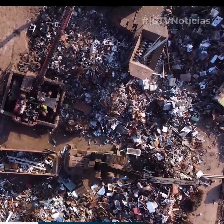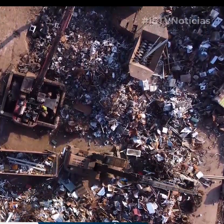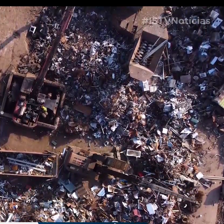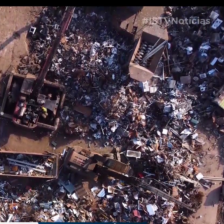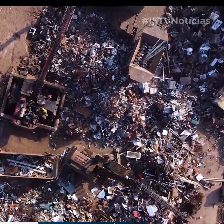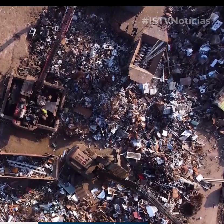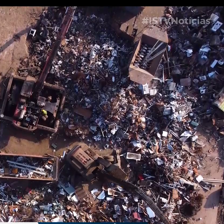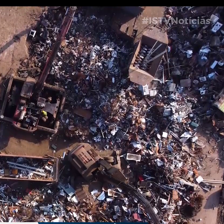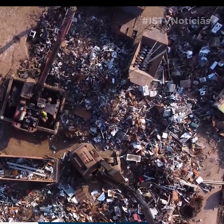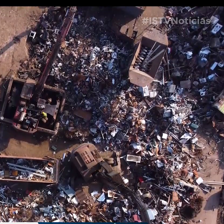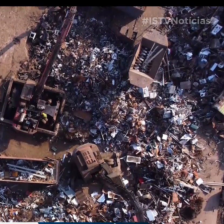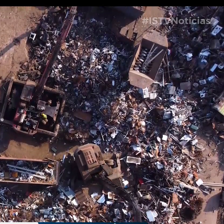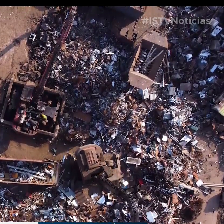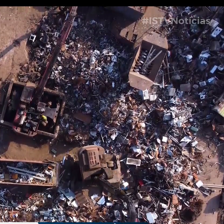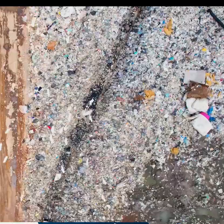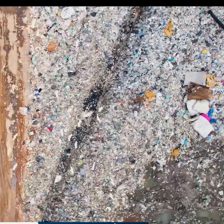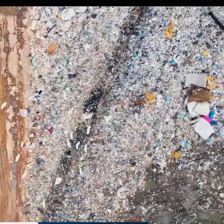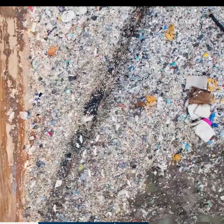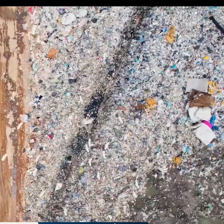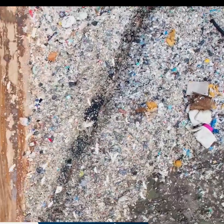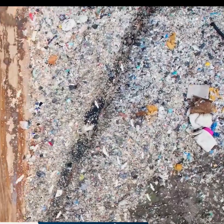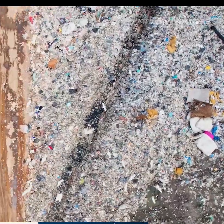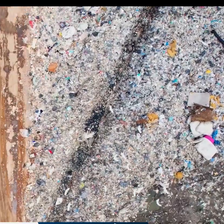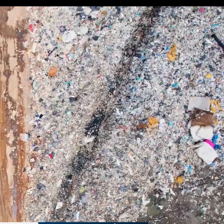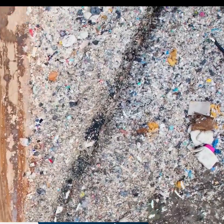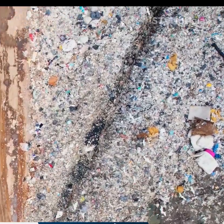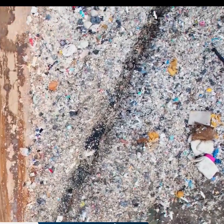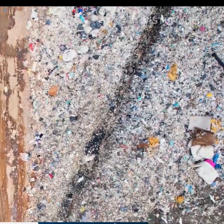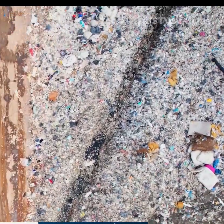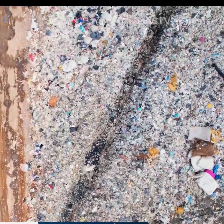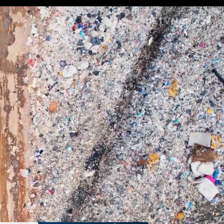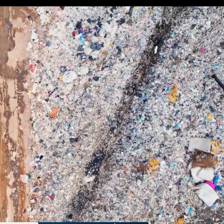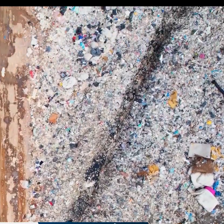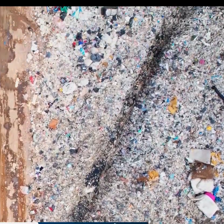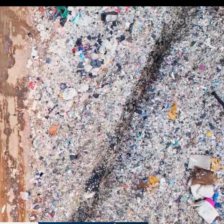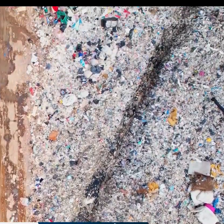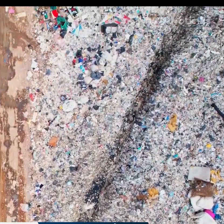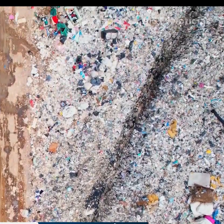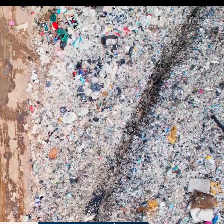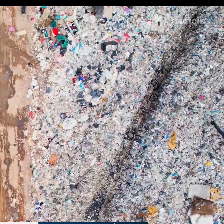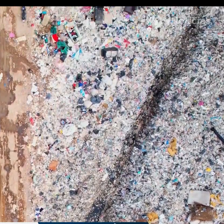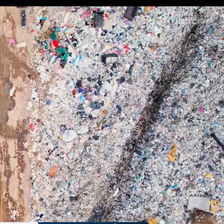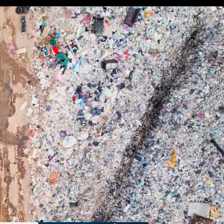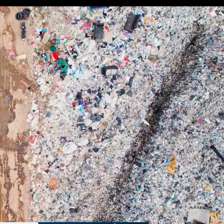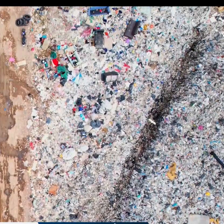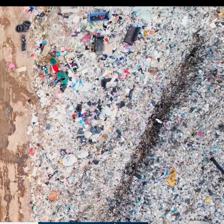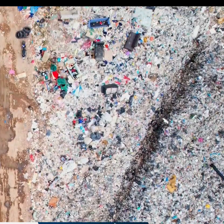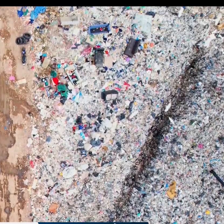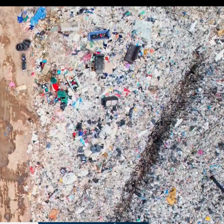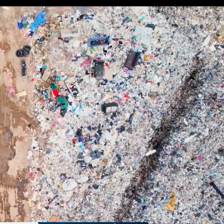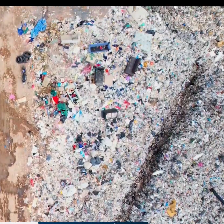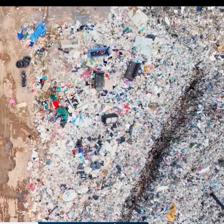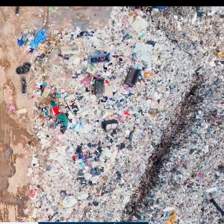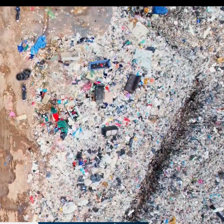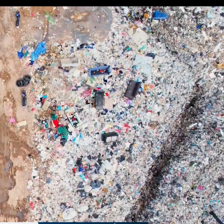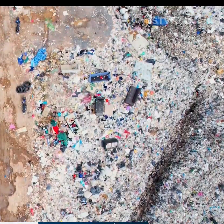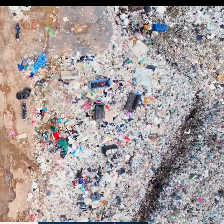palavra nos dicionários já com descarte para uns pode gerar oportunidades e renda para muitas outras pessoas